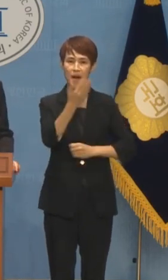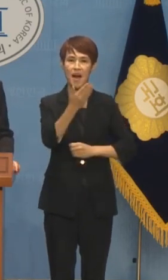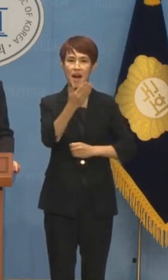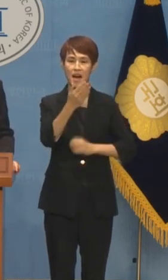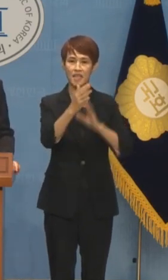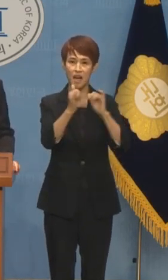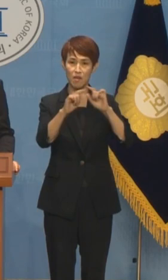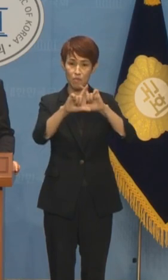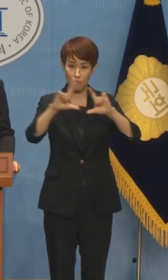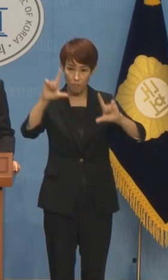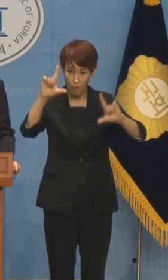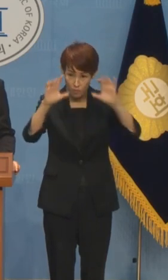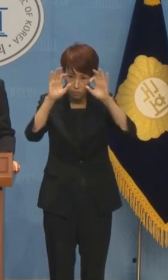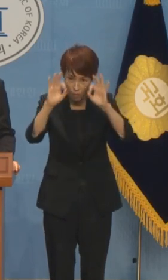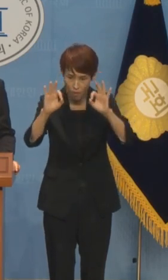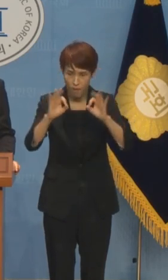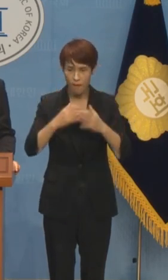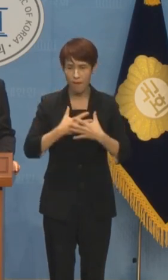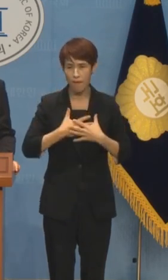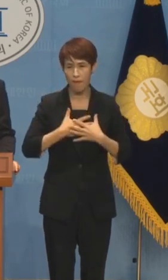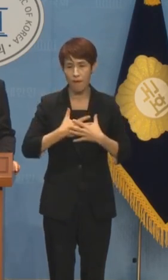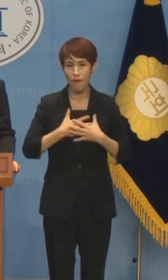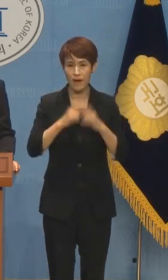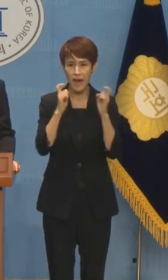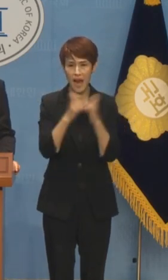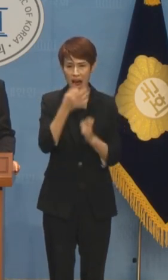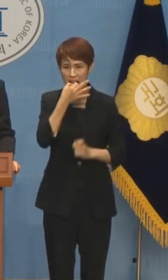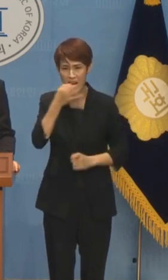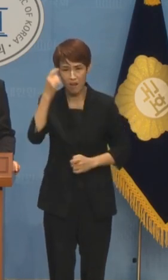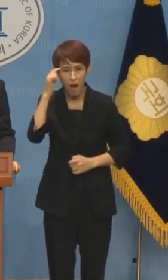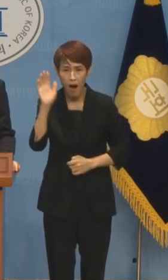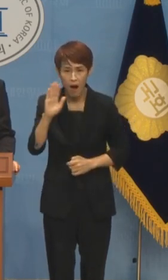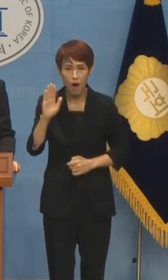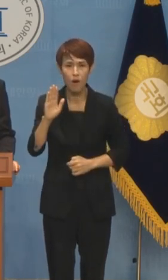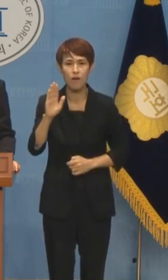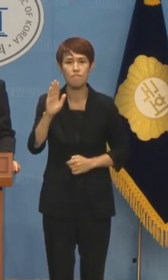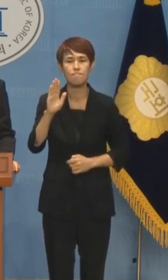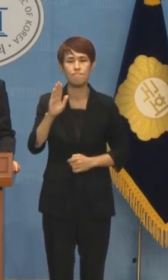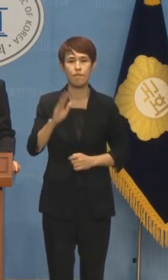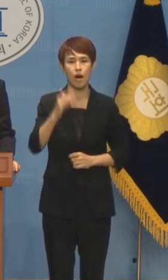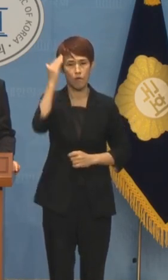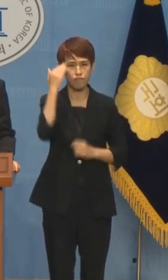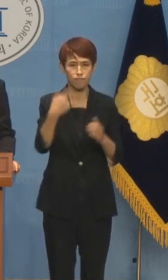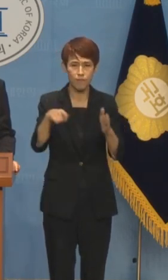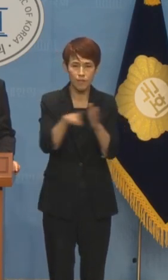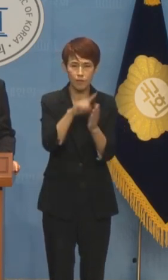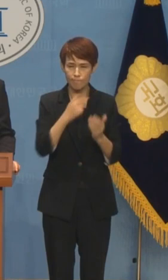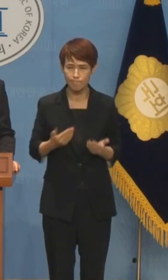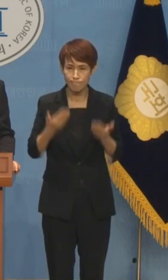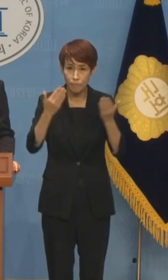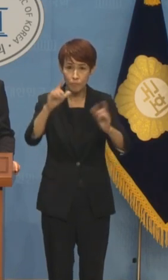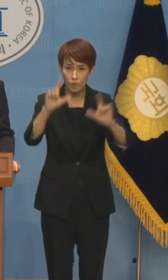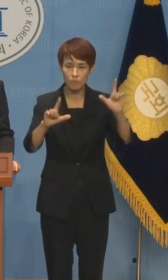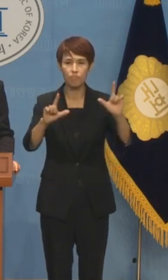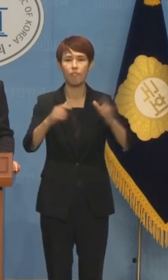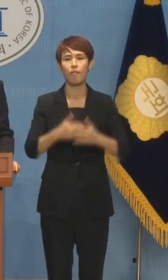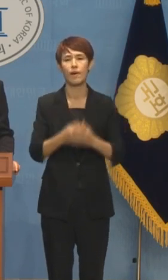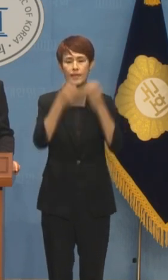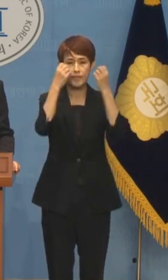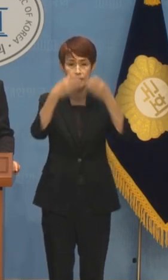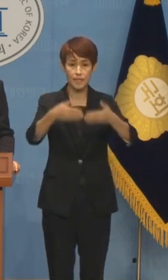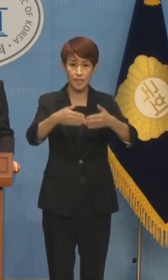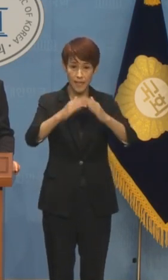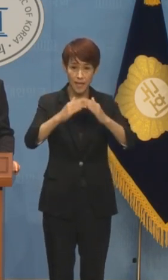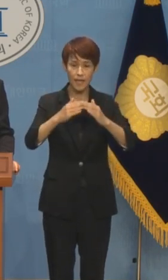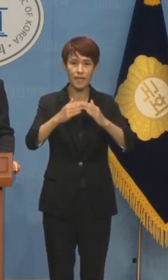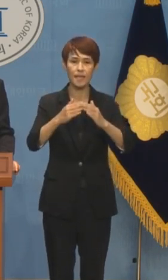가슴이 뭉클했습니다. 개인의 이익을 따지지 않고 대의를 위해 헌신하는 자세는 신생정당 지도자에게 꼭